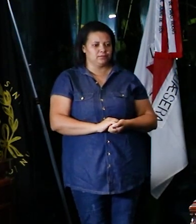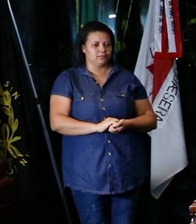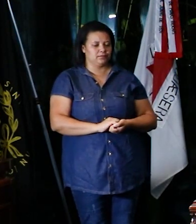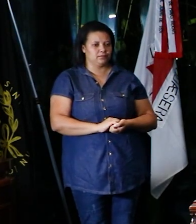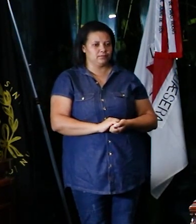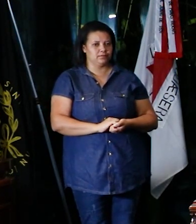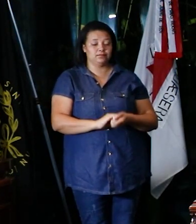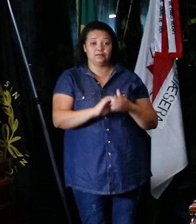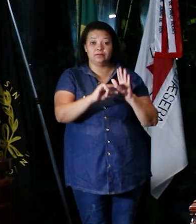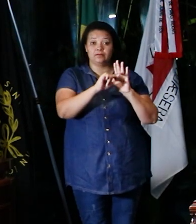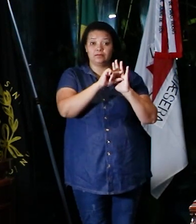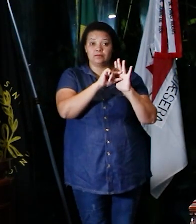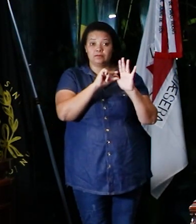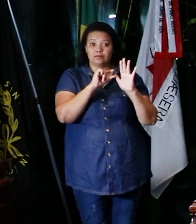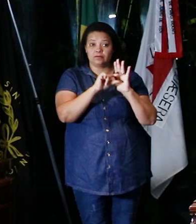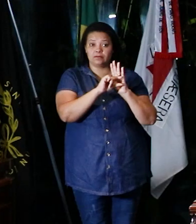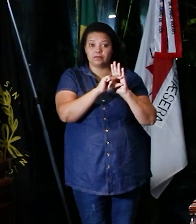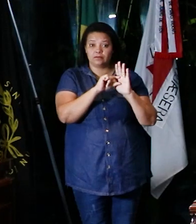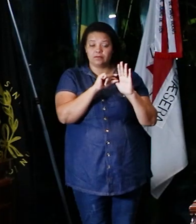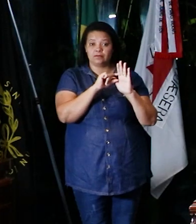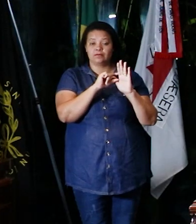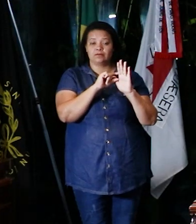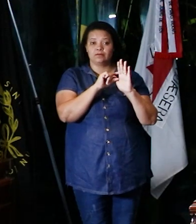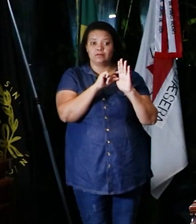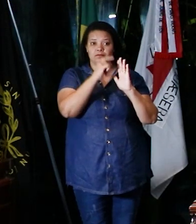versos de sete sílabas, muitos